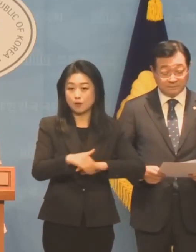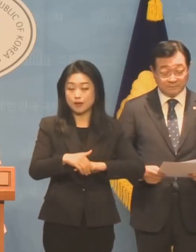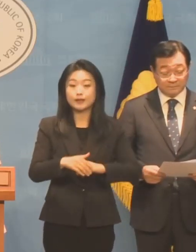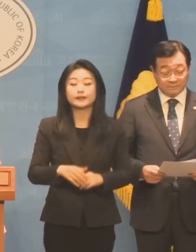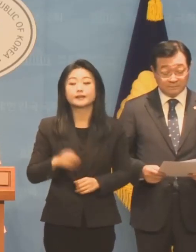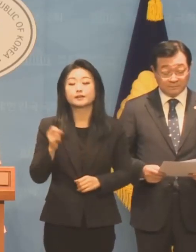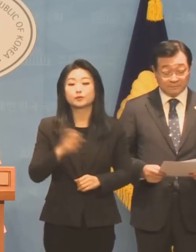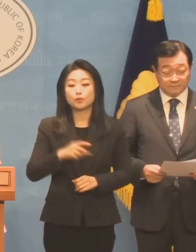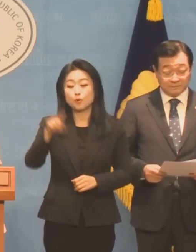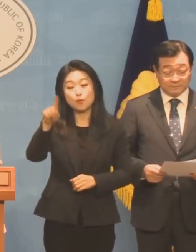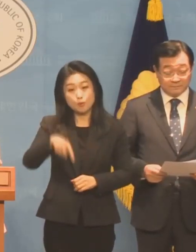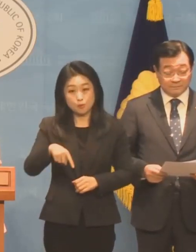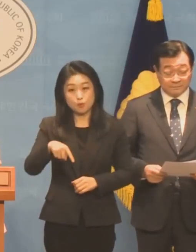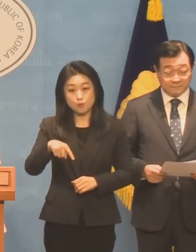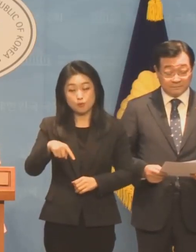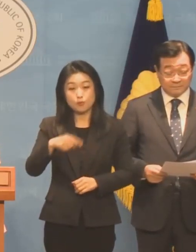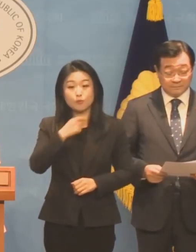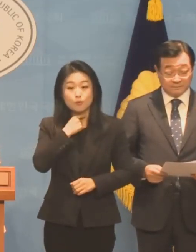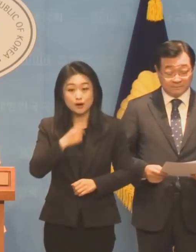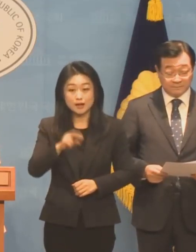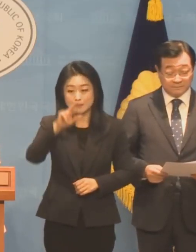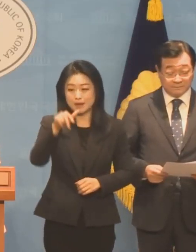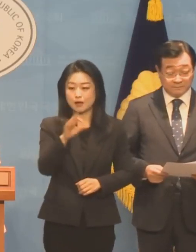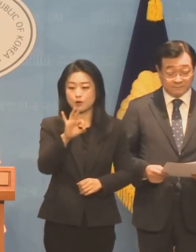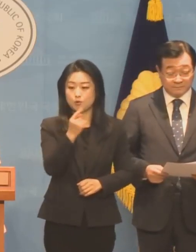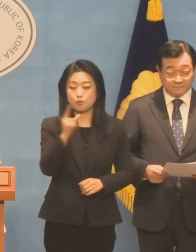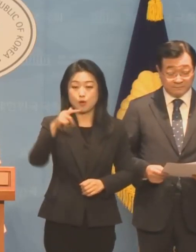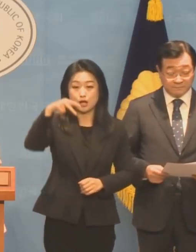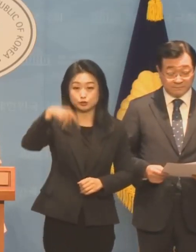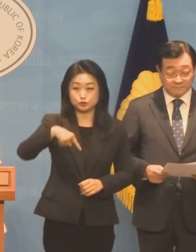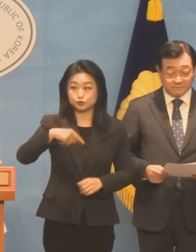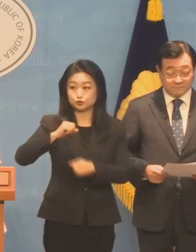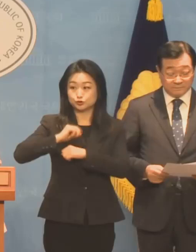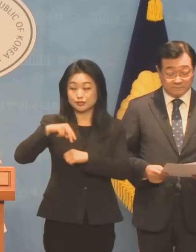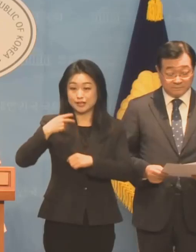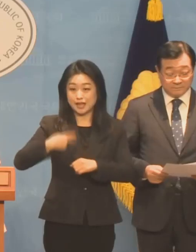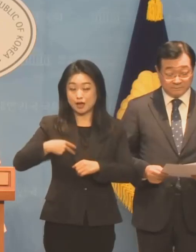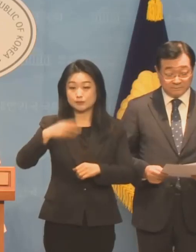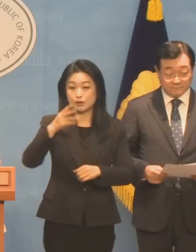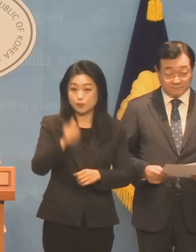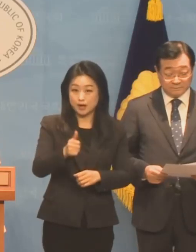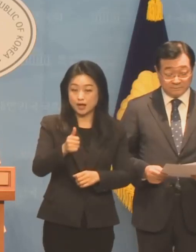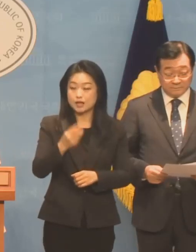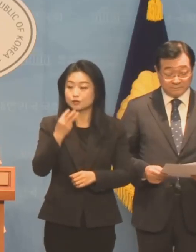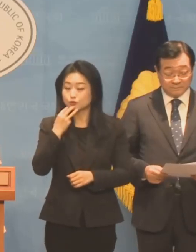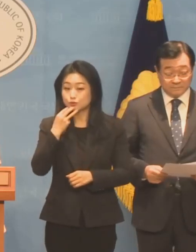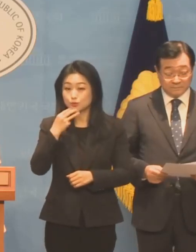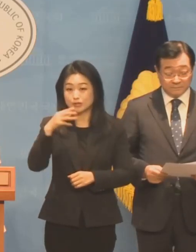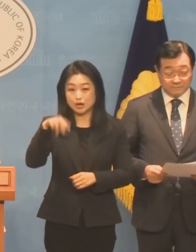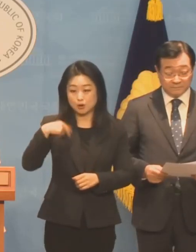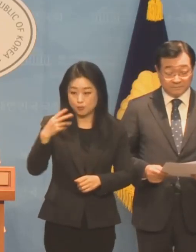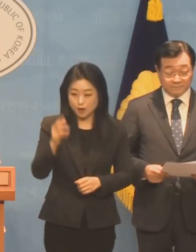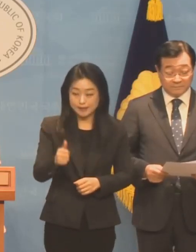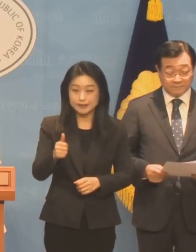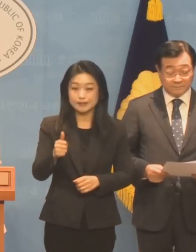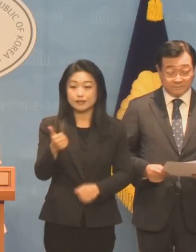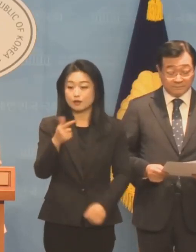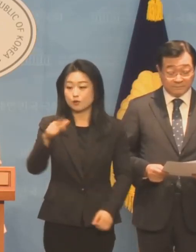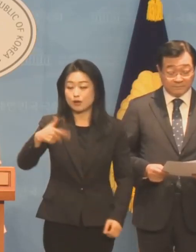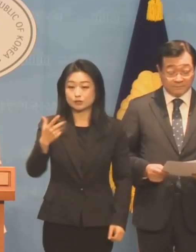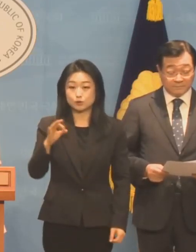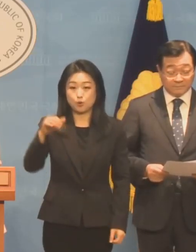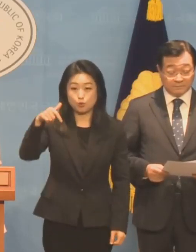출석 의사를 밝힌 박안수 전 계엄사령관, 이진우 전 수도방위사령관, 곽종근